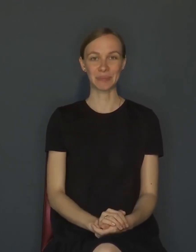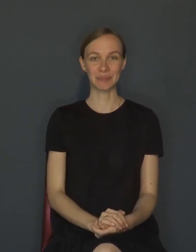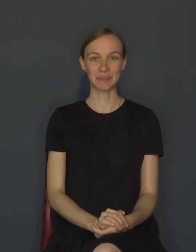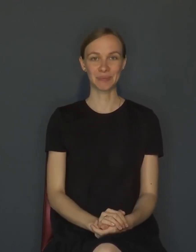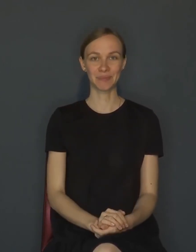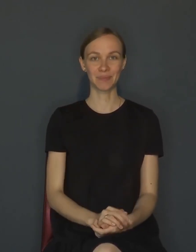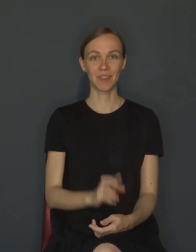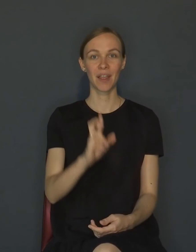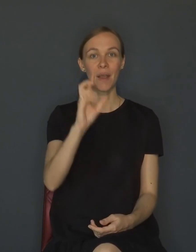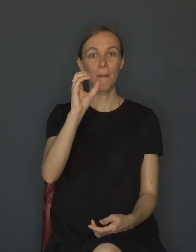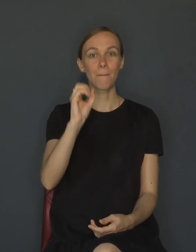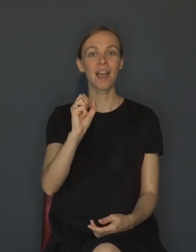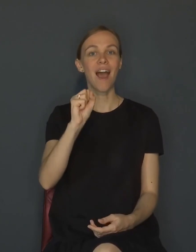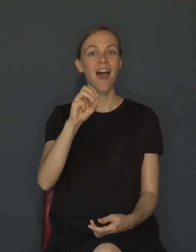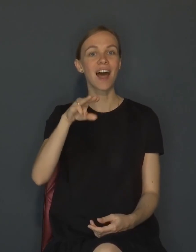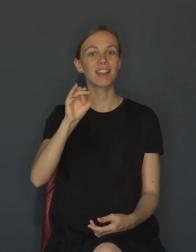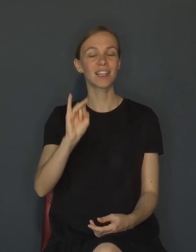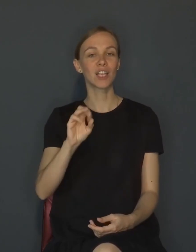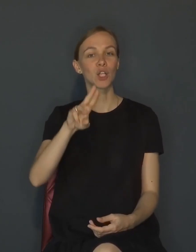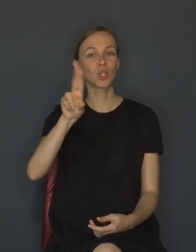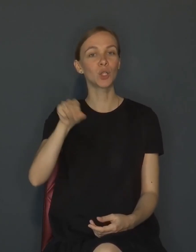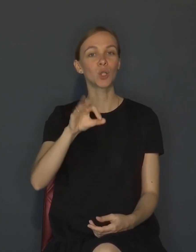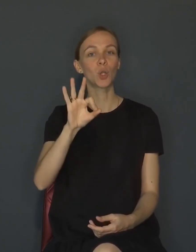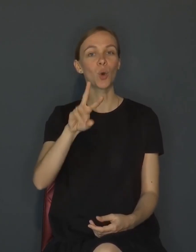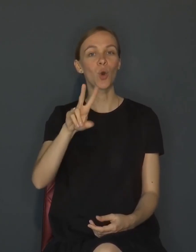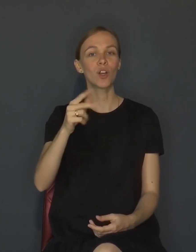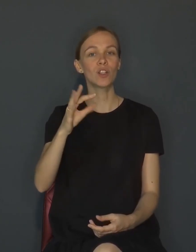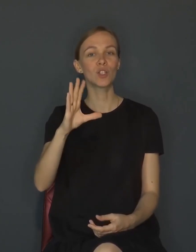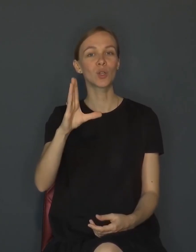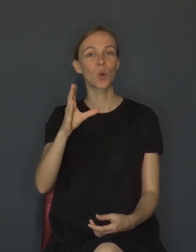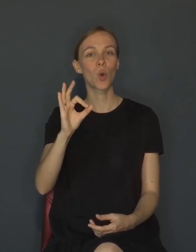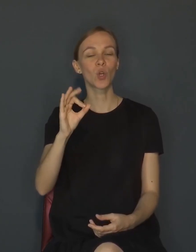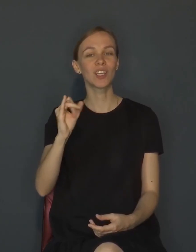Беати Дольської із князем Соломерецьким.